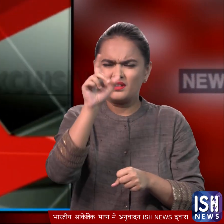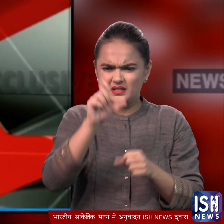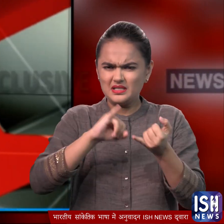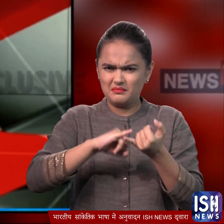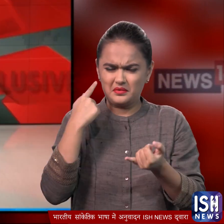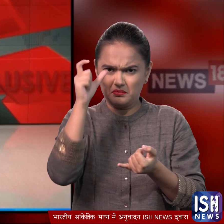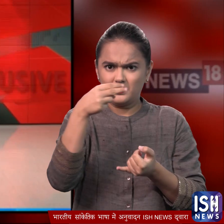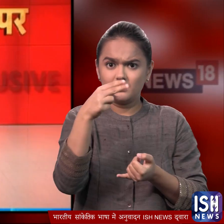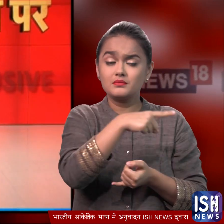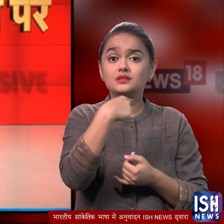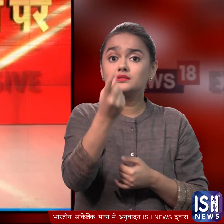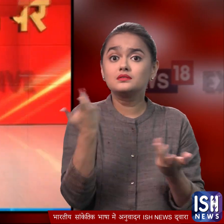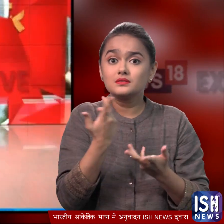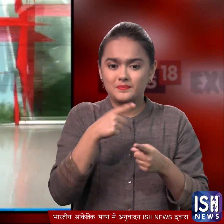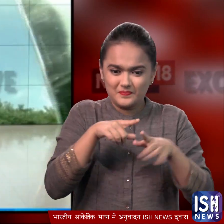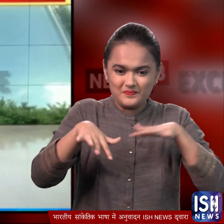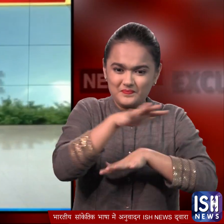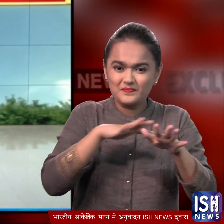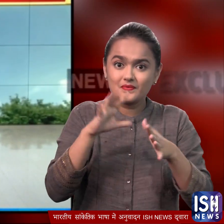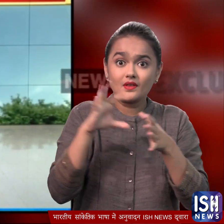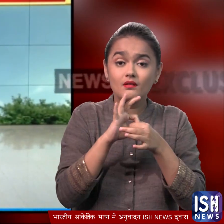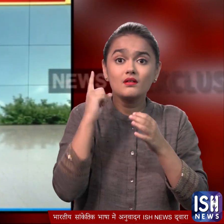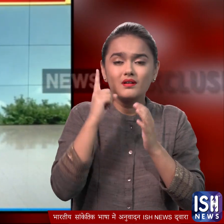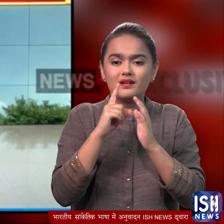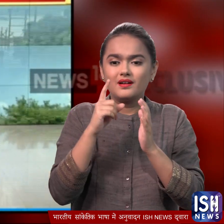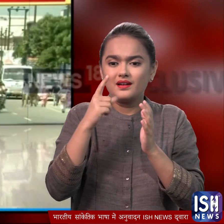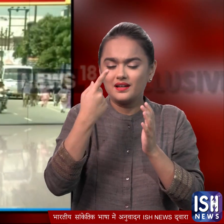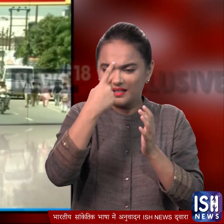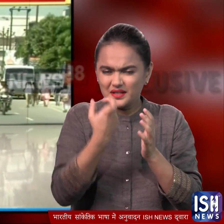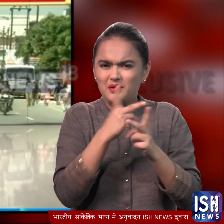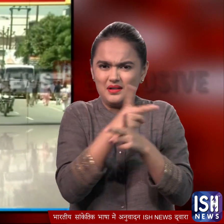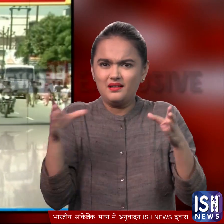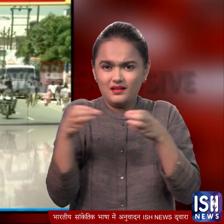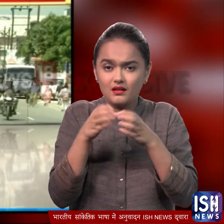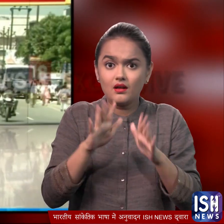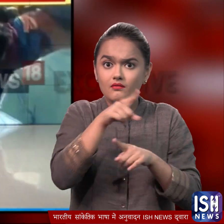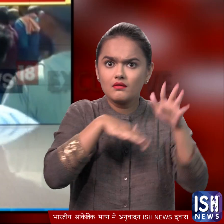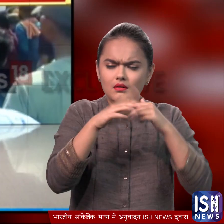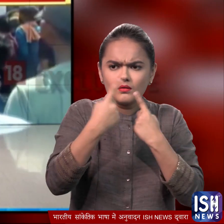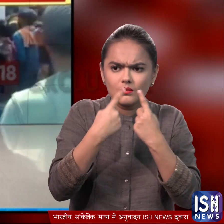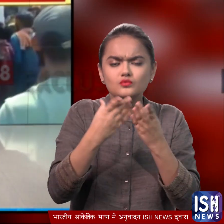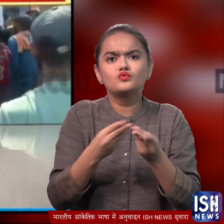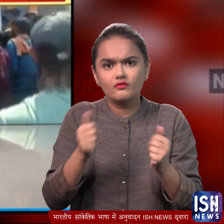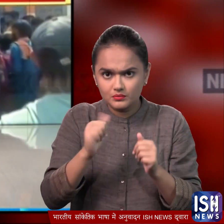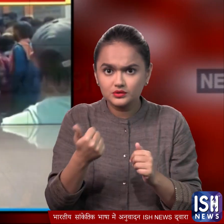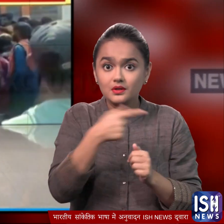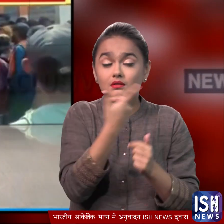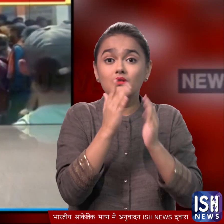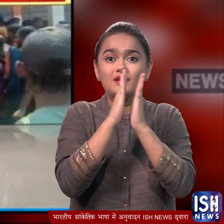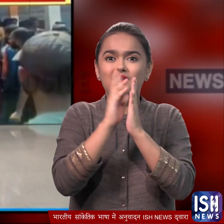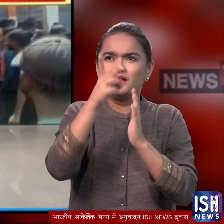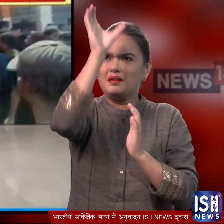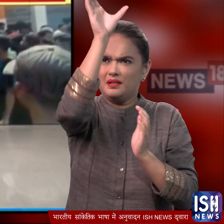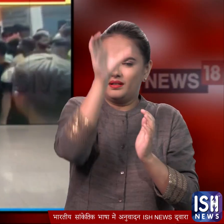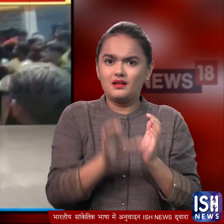के संगठन ने दावा किया कि सम्राट मिहिर भोज की जाति से जुड़े विवाद को सुलझा लिया गया। असल में मुख्यमंत्री सम्राट मिहिर भोज की मूर्ति का अनावरण